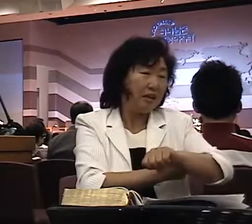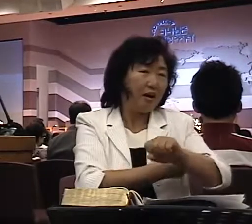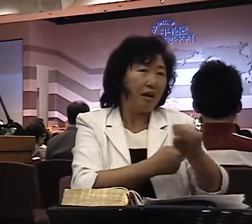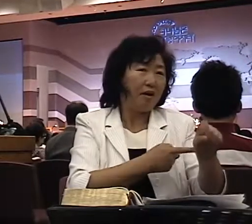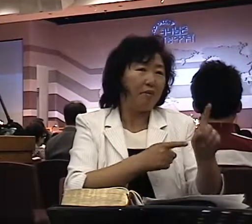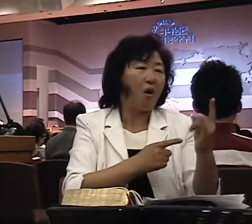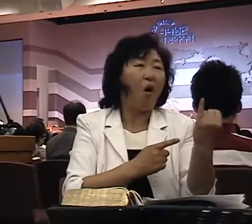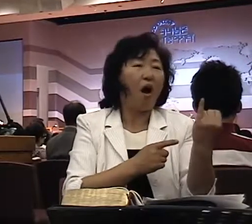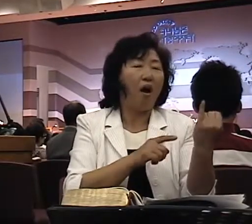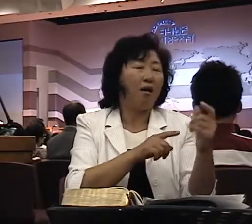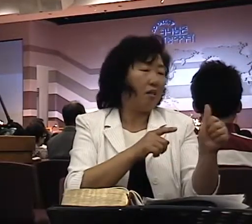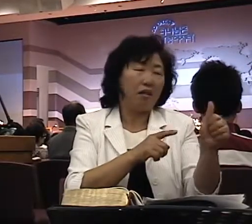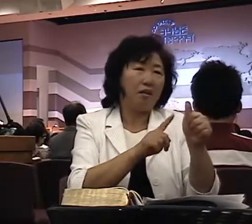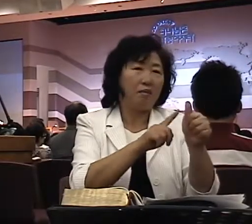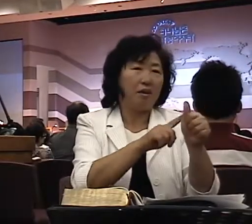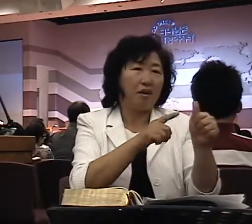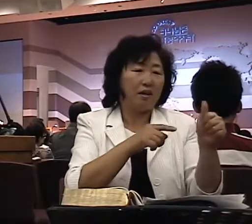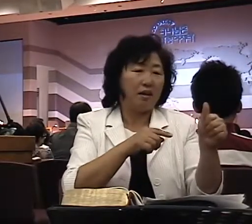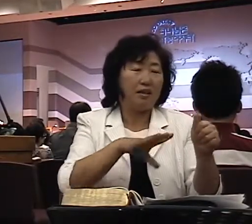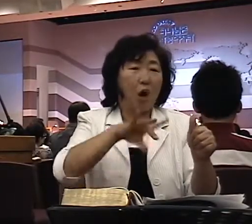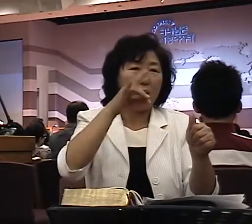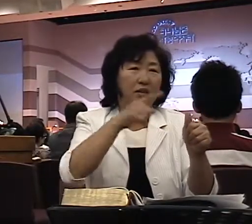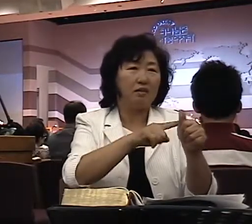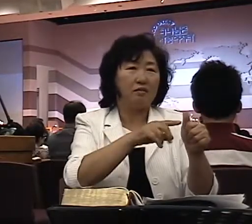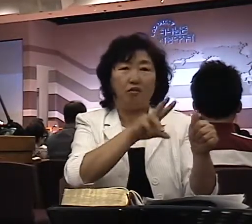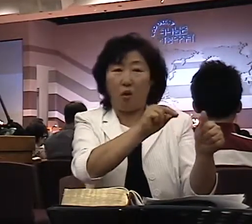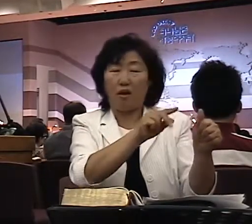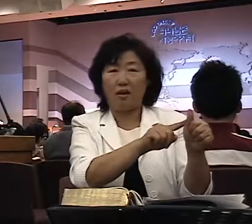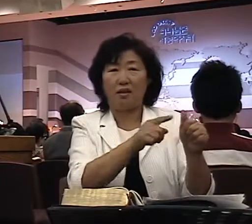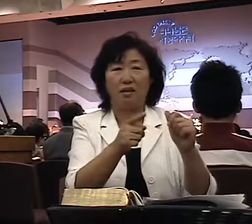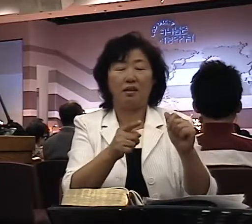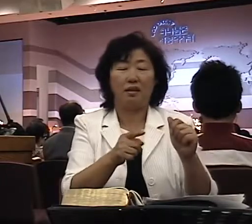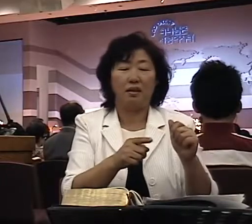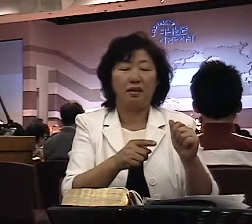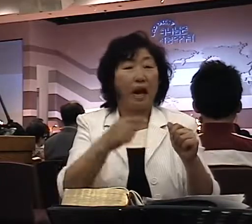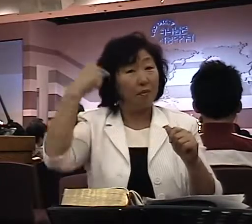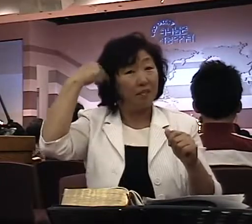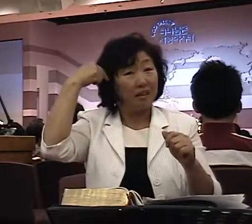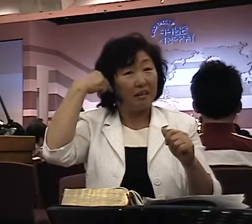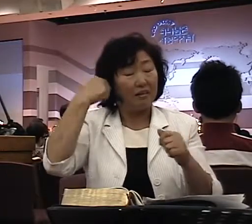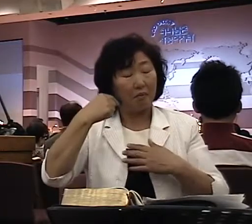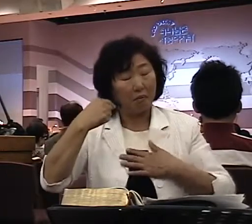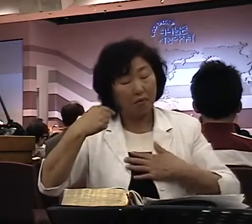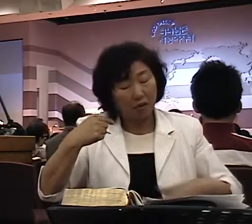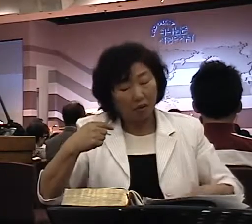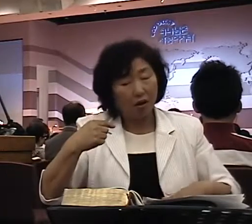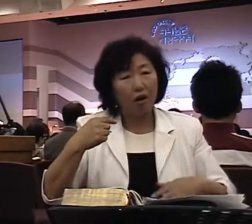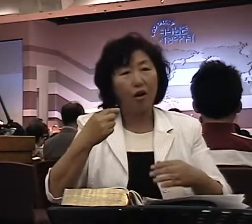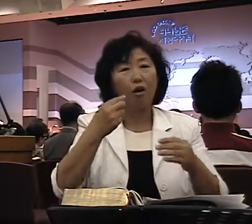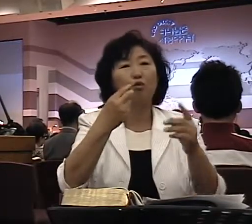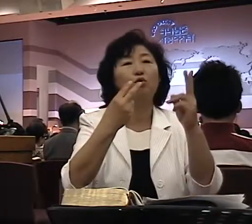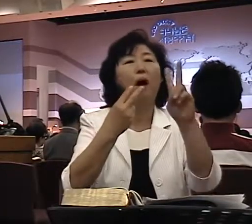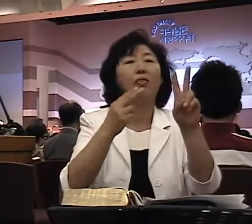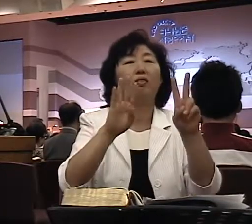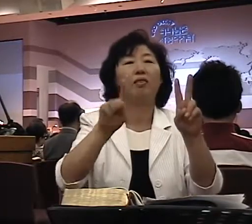계속 재촉했을 때 처음에는 노하다가 삼손이 이 감정에 연약해져서 두 번이나 실족을